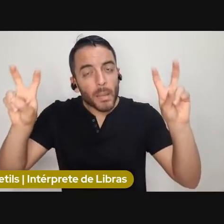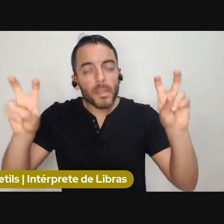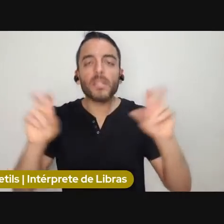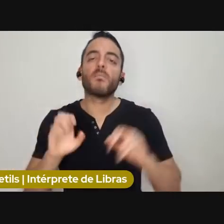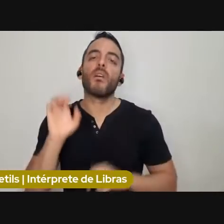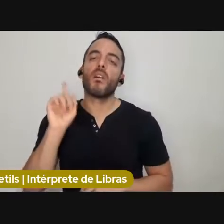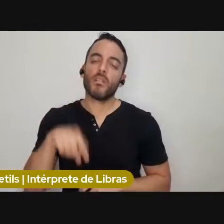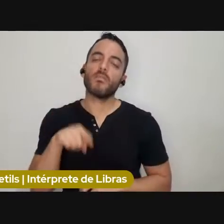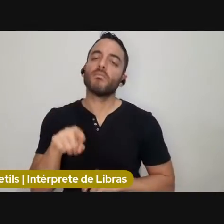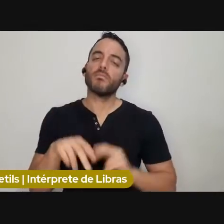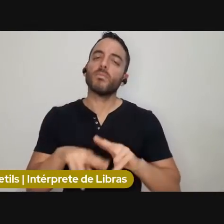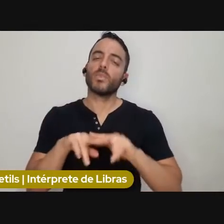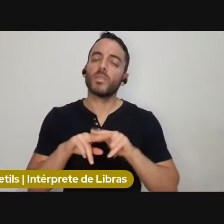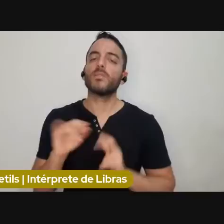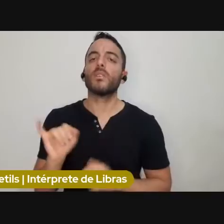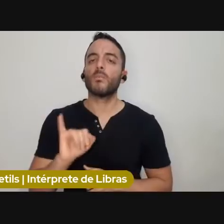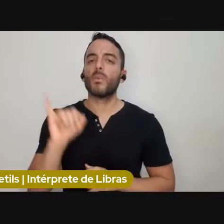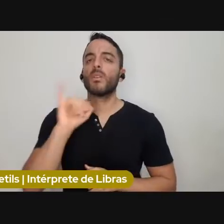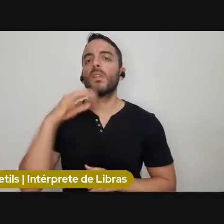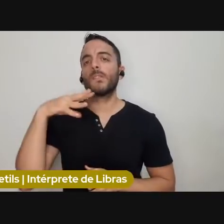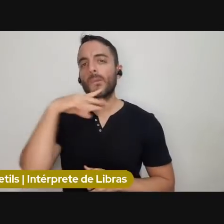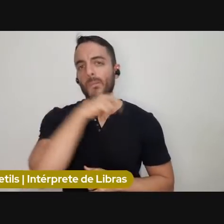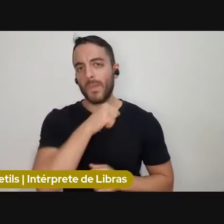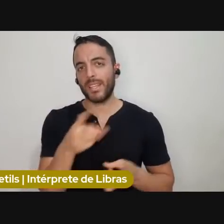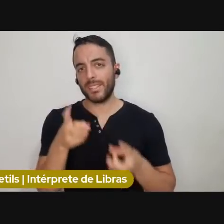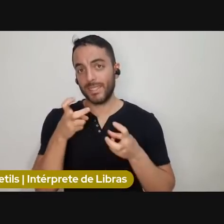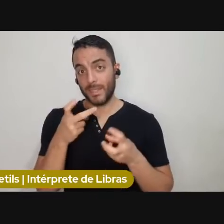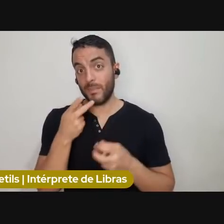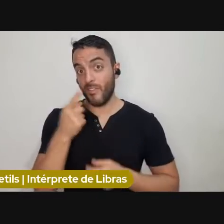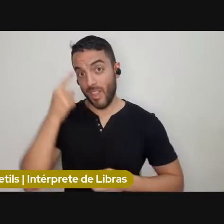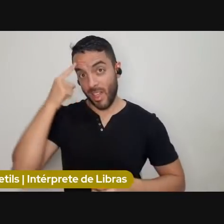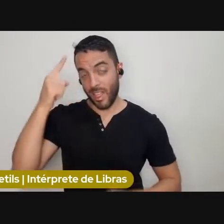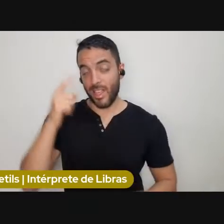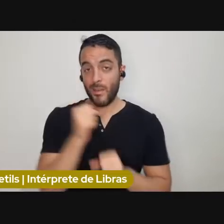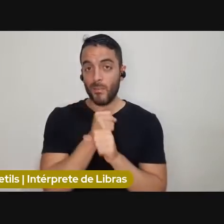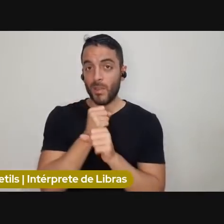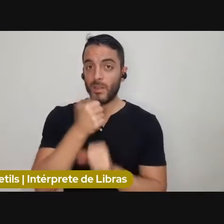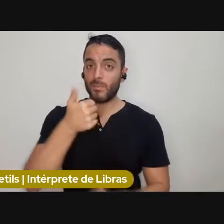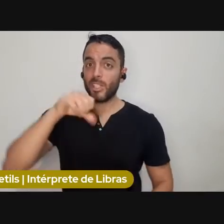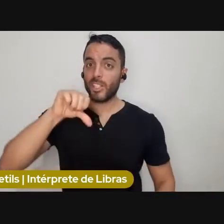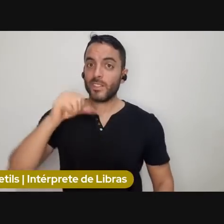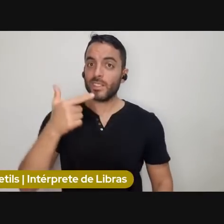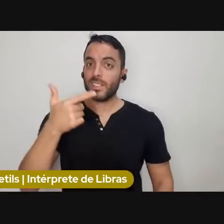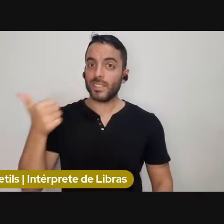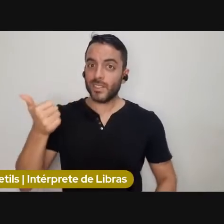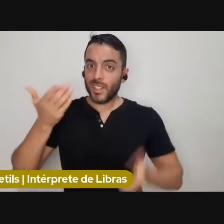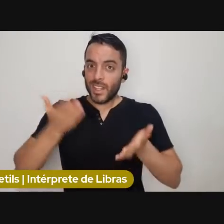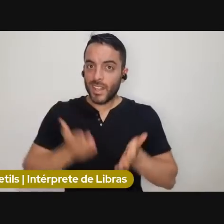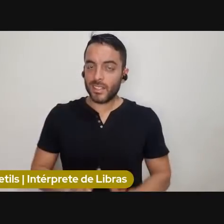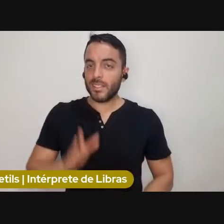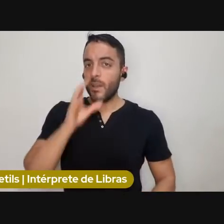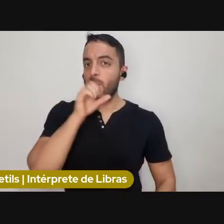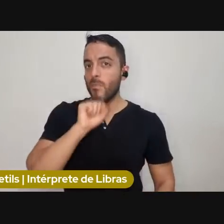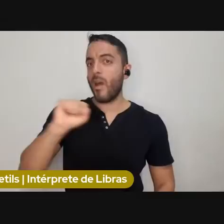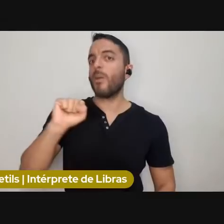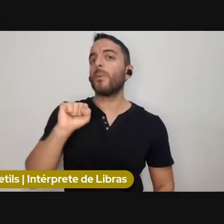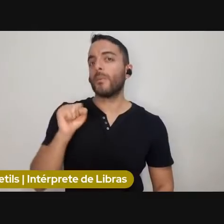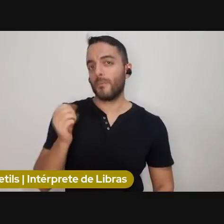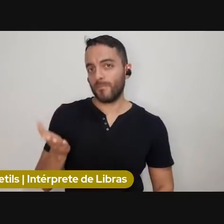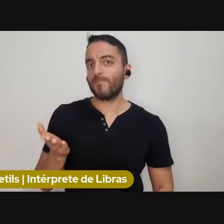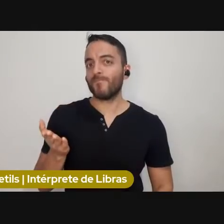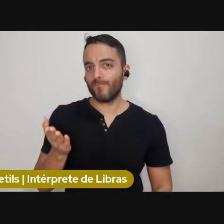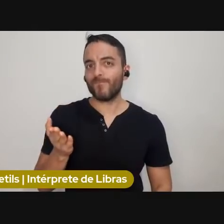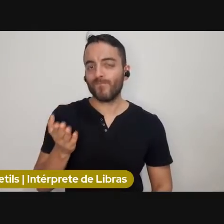importante a gente perceber. Bom, não vamos esquecer que em 1921, no Brasil, nascia Paulo Freire. Não vamos nos esquecer dessa pessoa